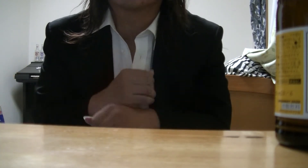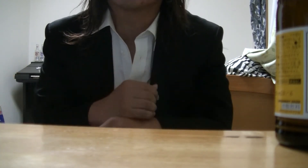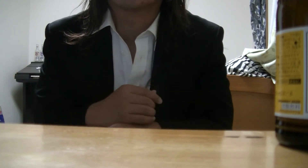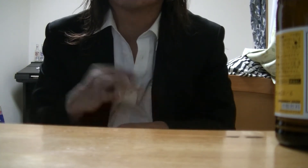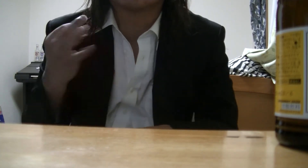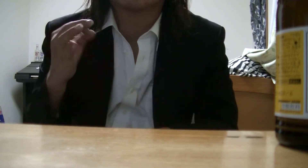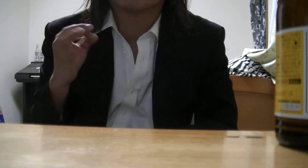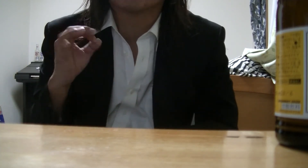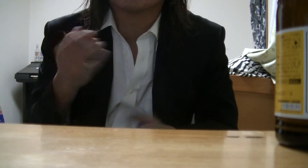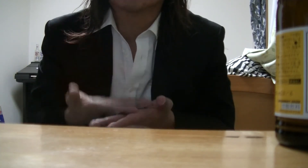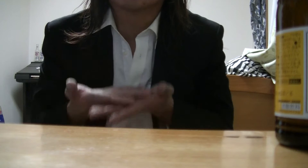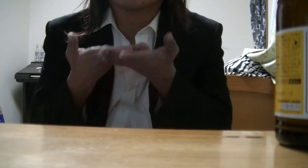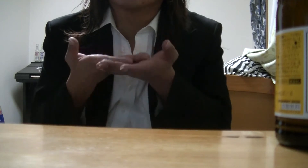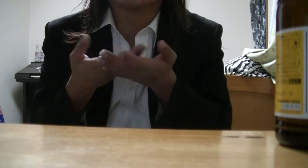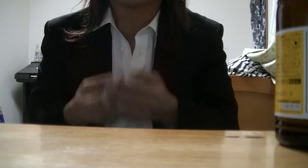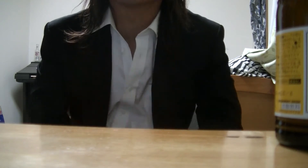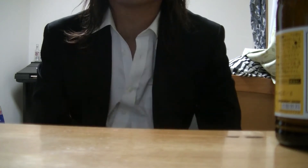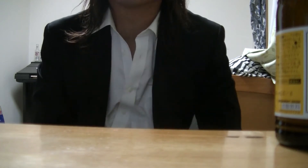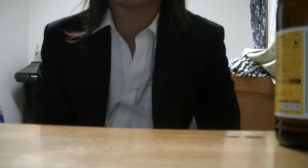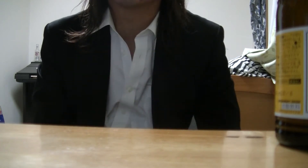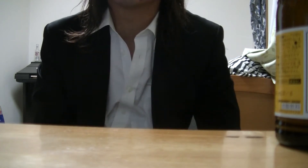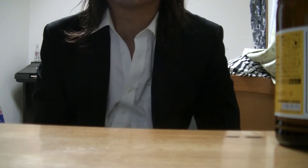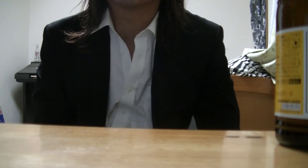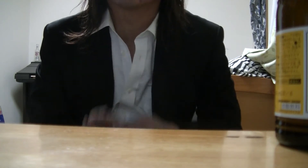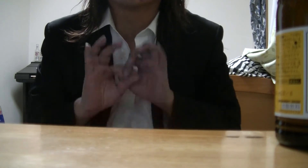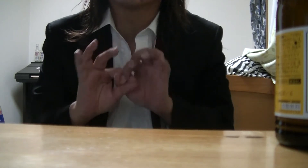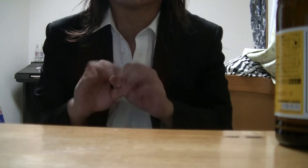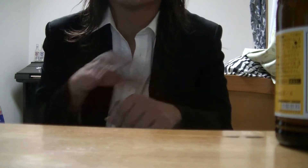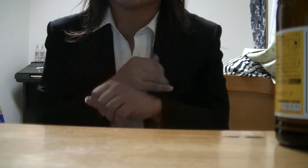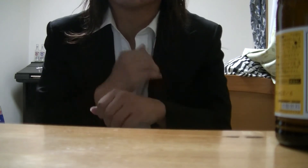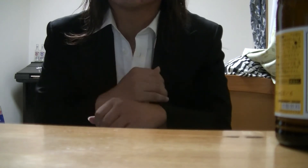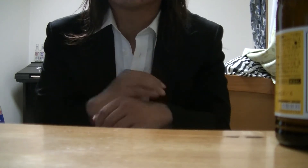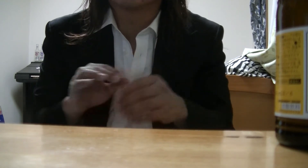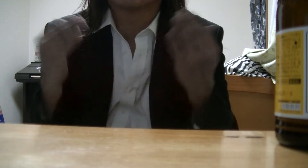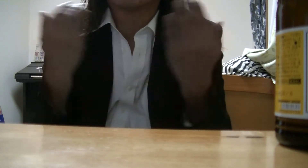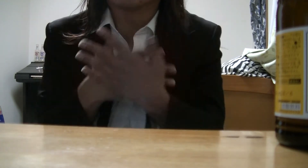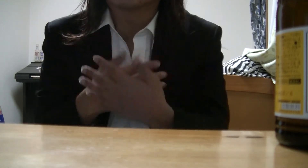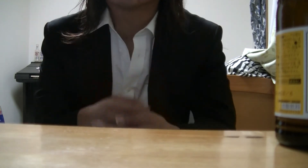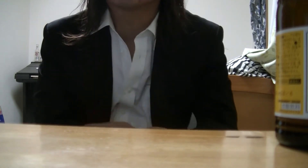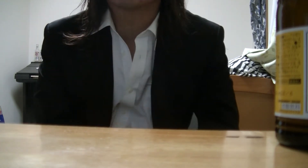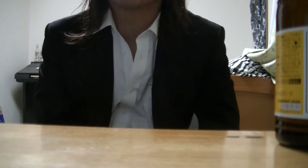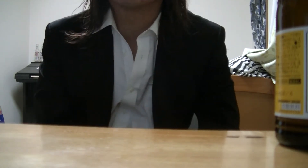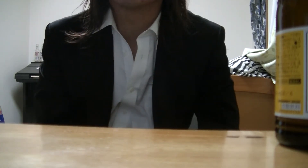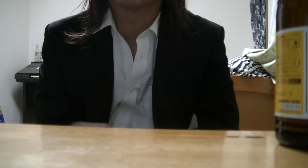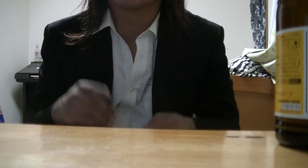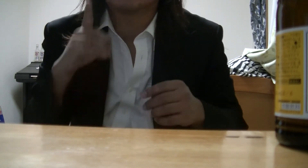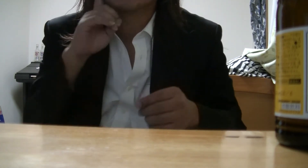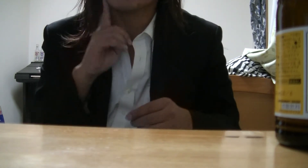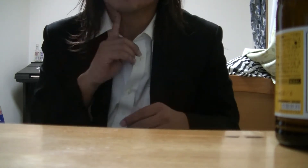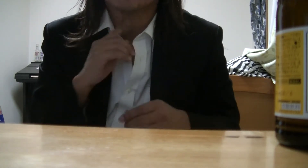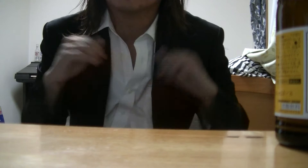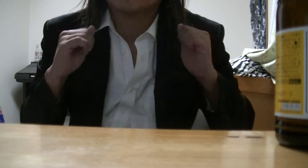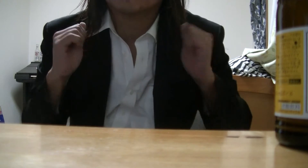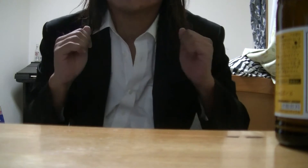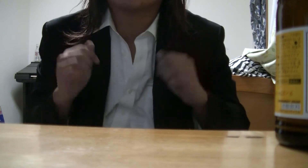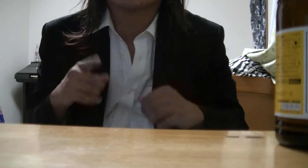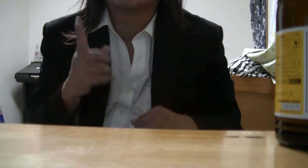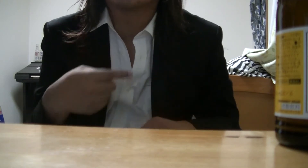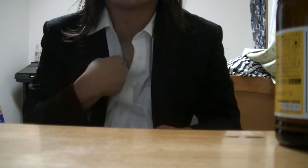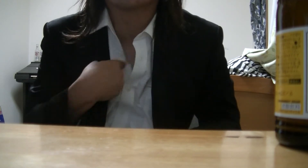ために上げるんです。そんな風に仕組みがなってるんですよ。でもこれとっても恐ろしくって、例えば自分が、誰でもい